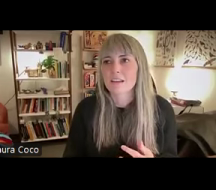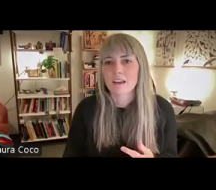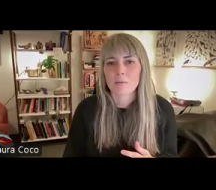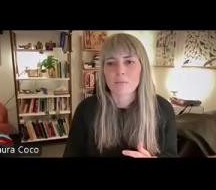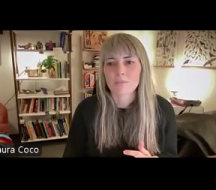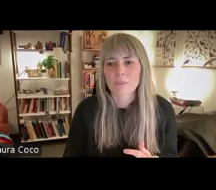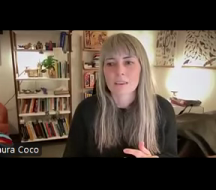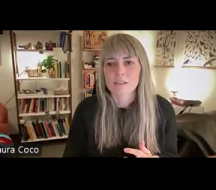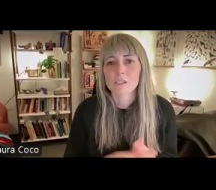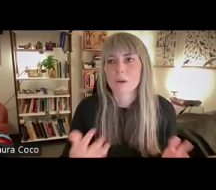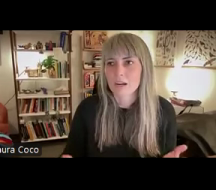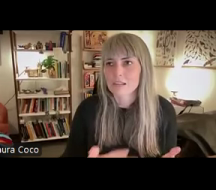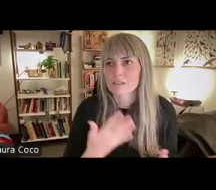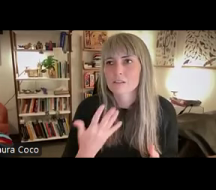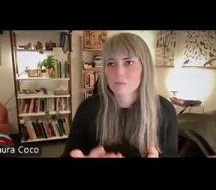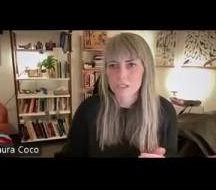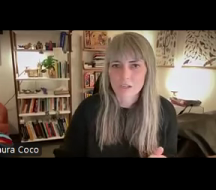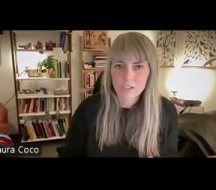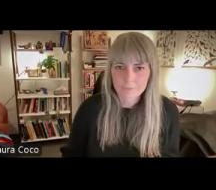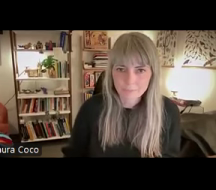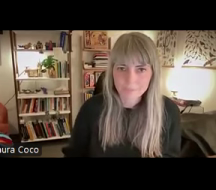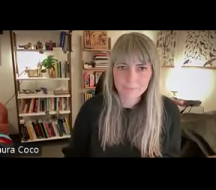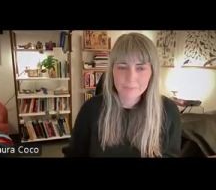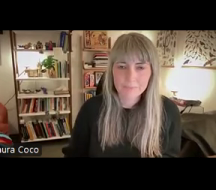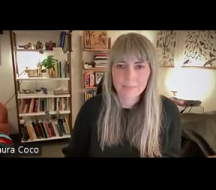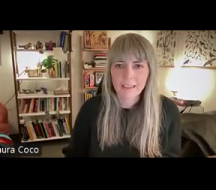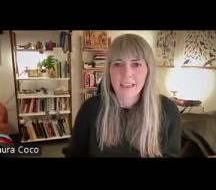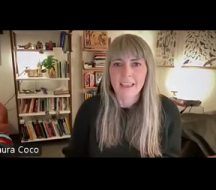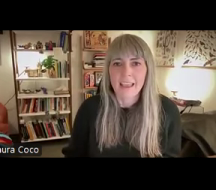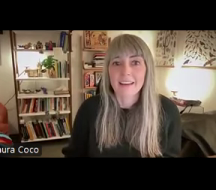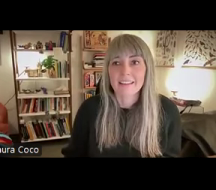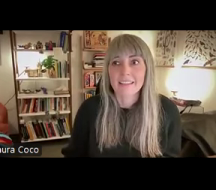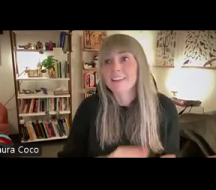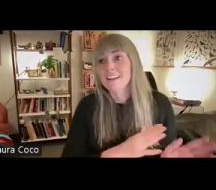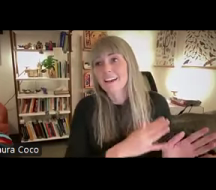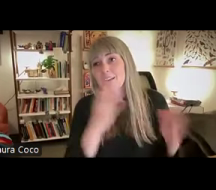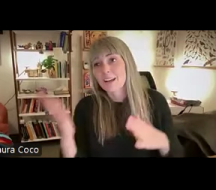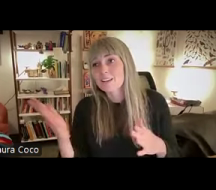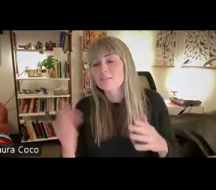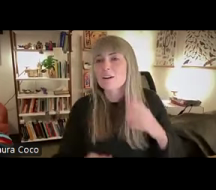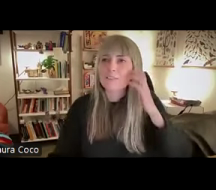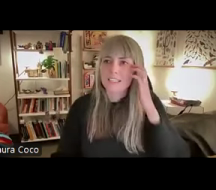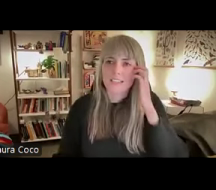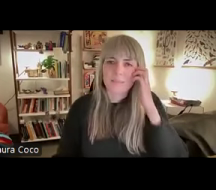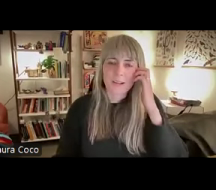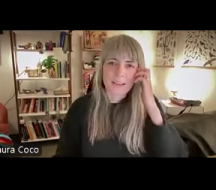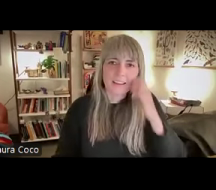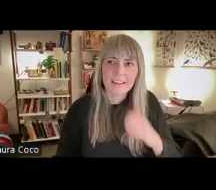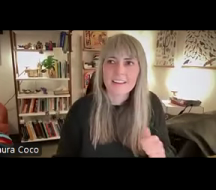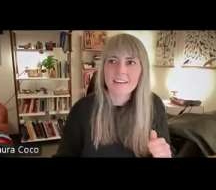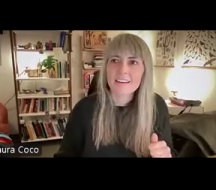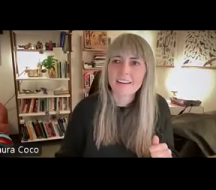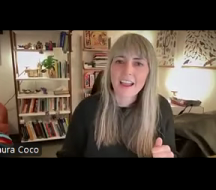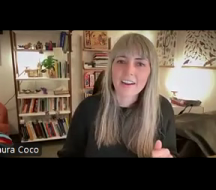decidí involucrarme en audiología y también en las desigualdades que se experimentan. ¿Cómo